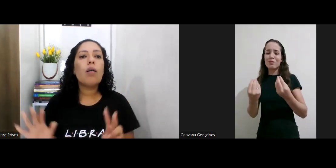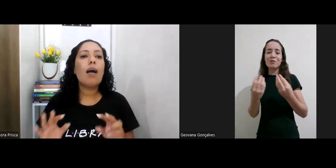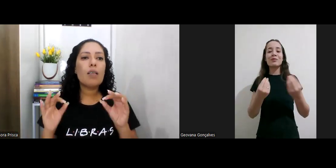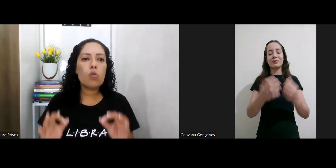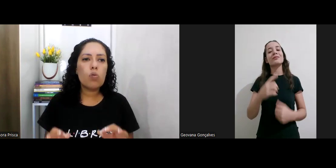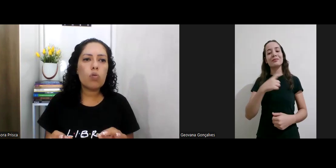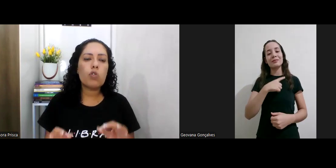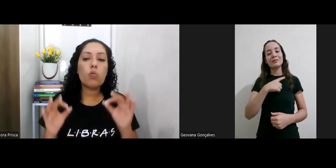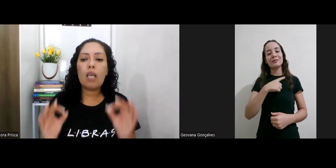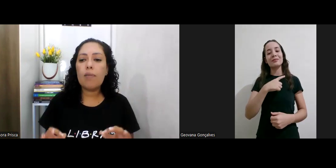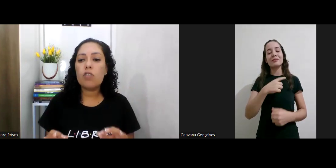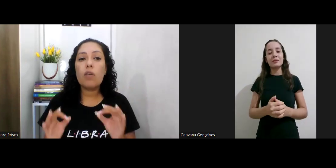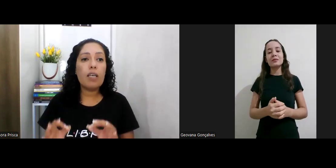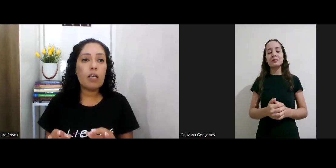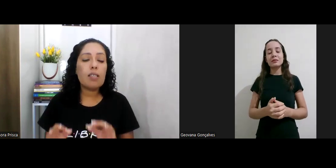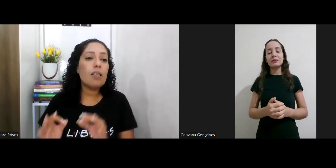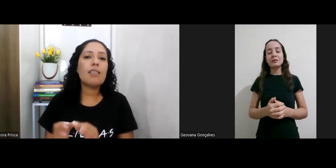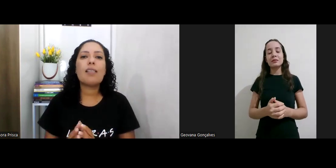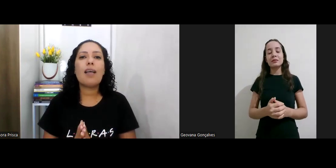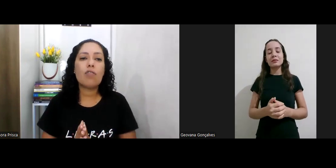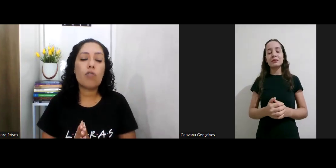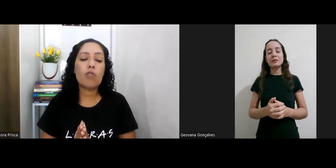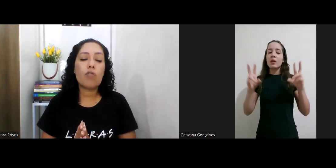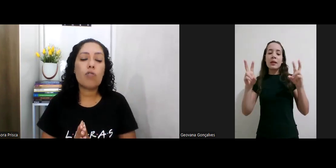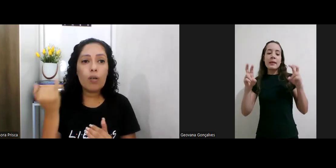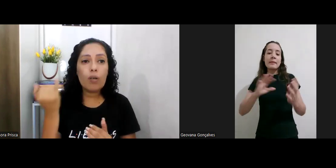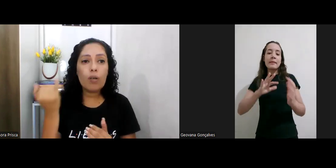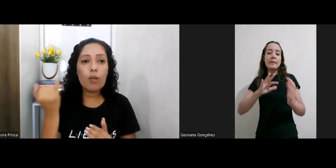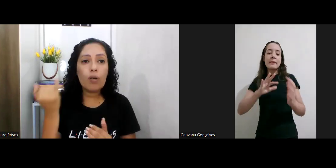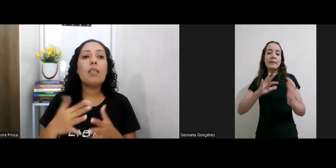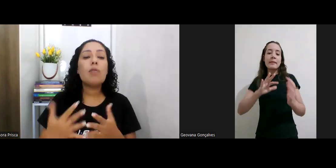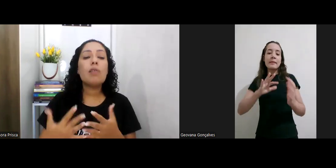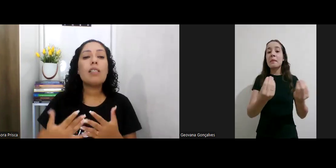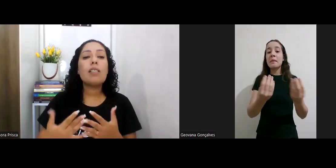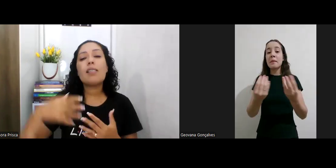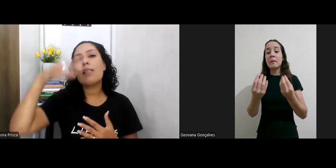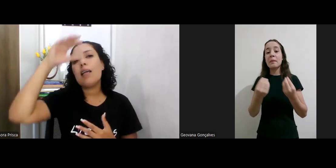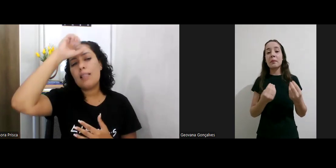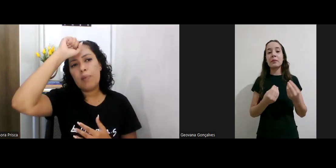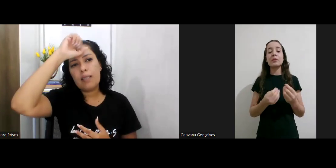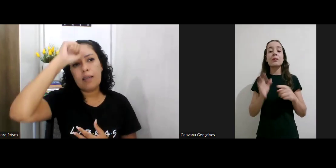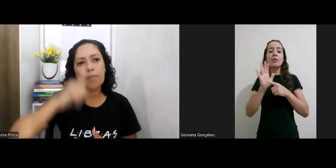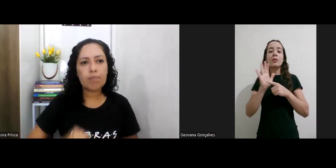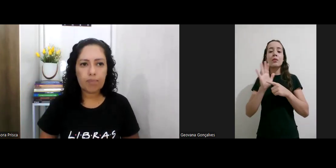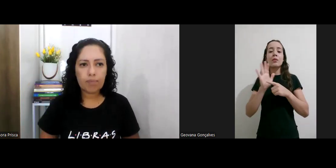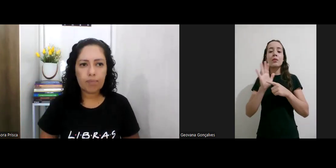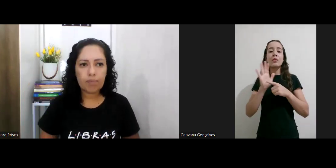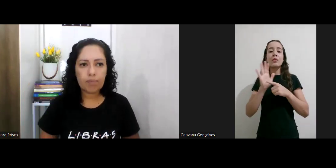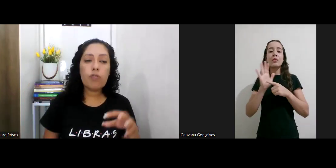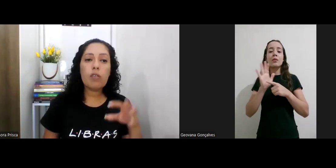com assuntos, com temas referentes à língua de sinais, para mostrar o como que é importante língua de sinais